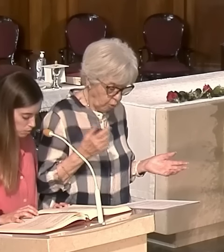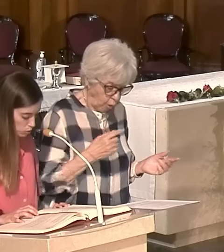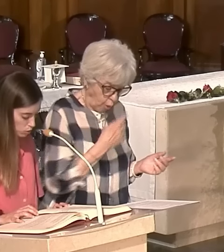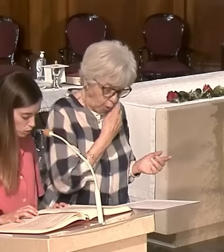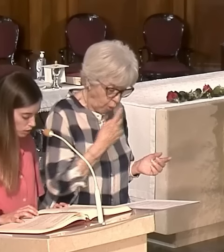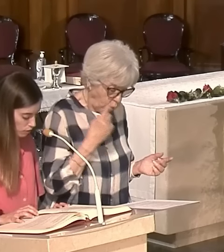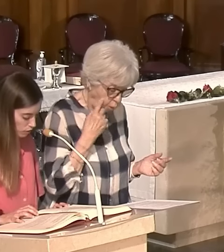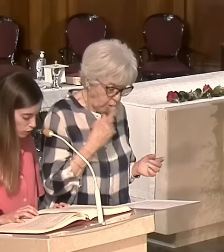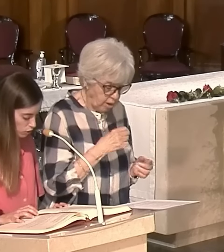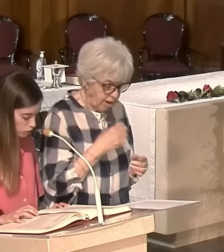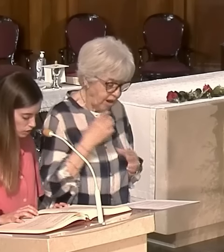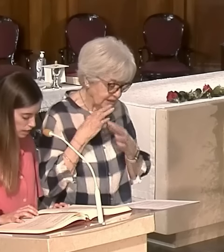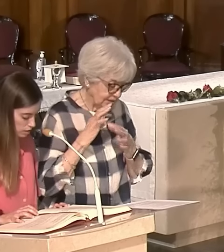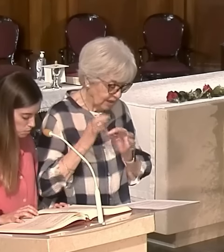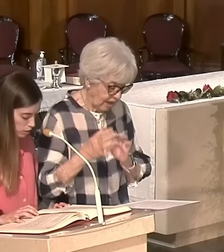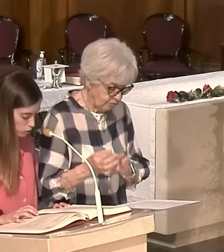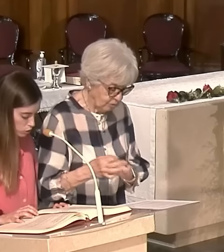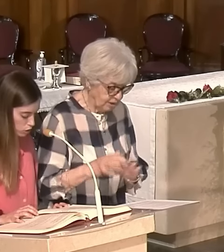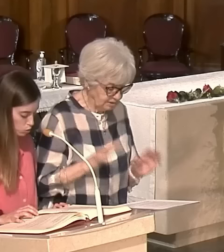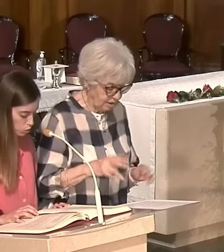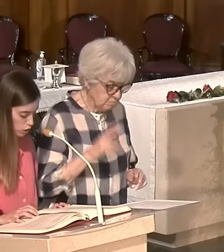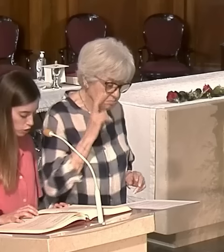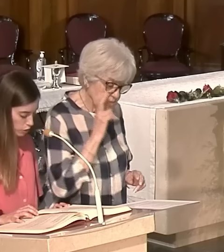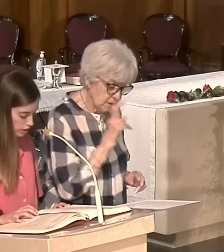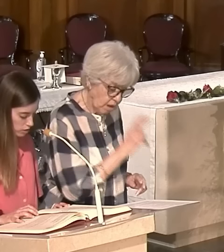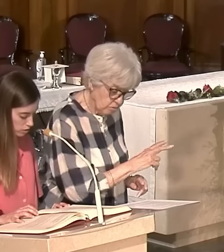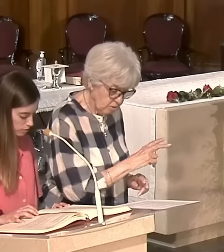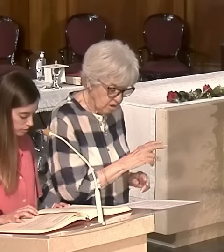esclavos, fijos en las manos de sus señores?